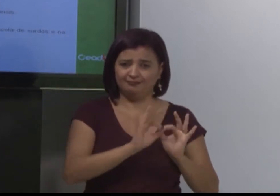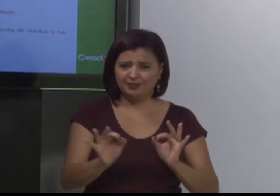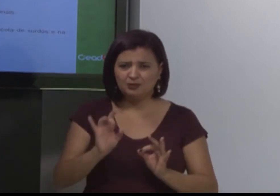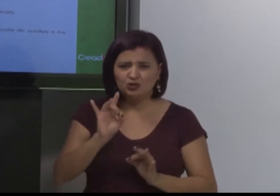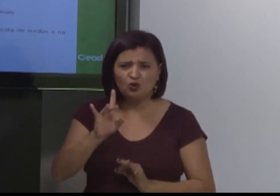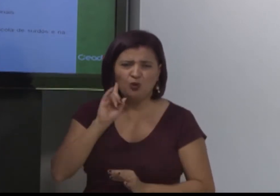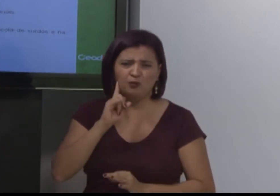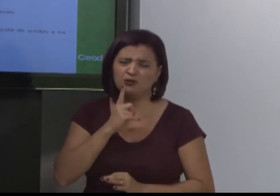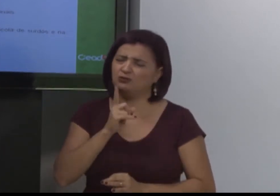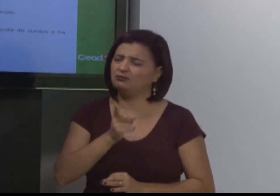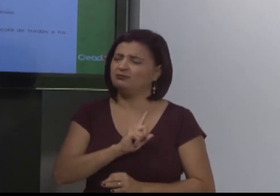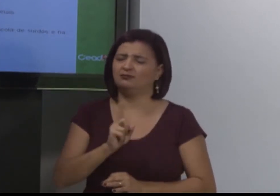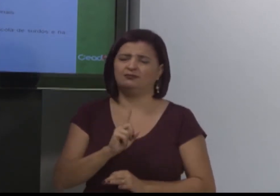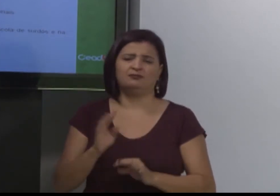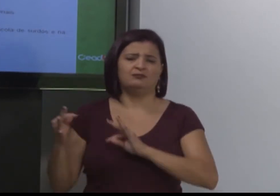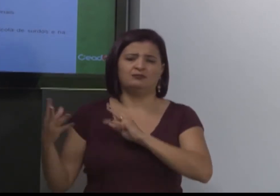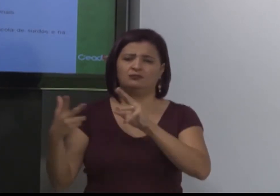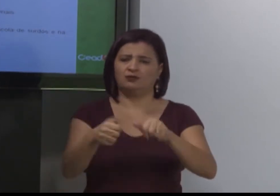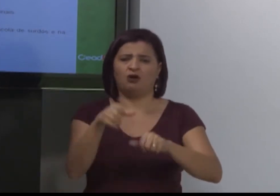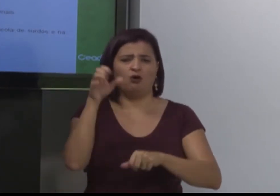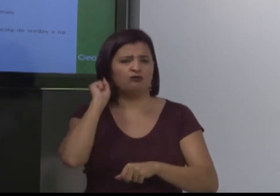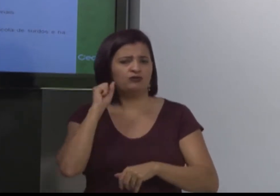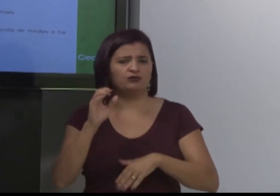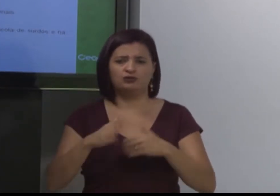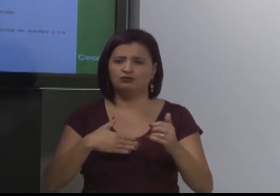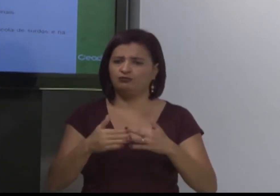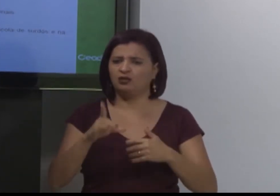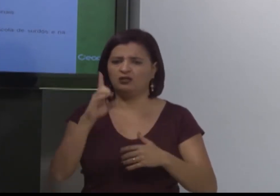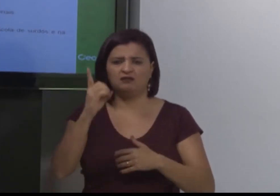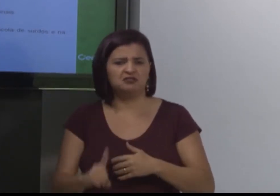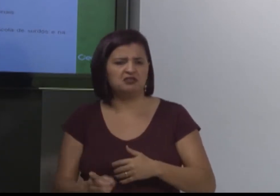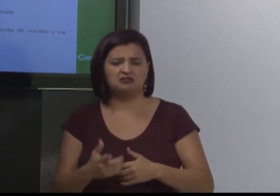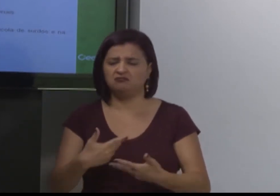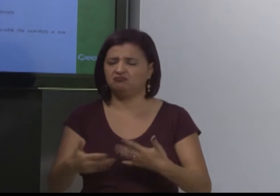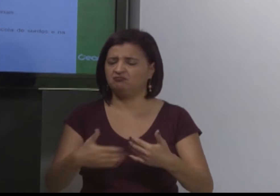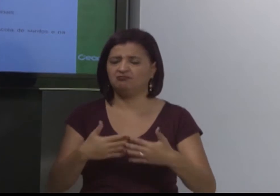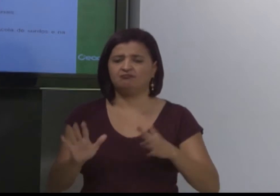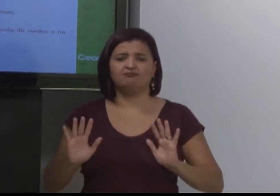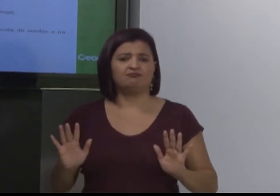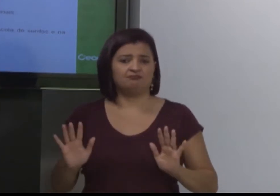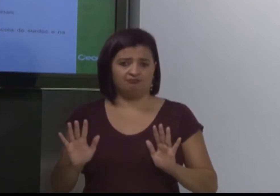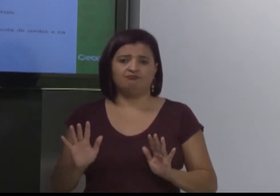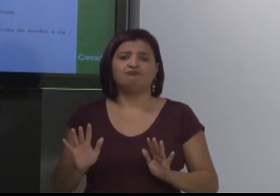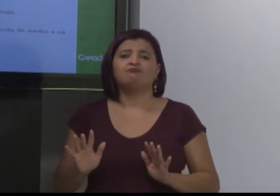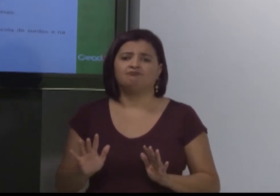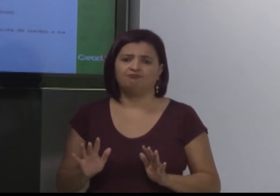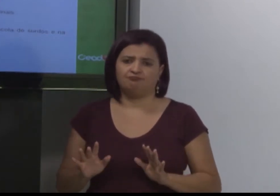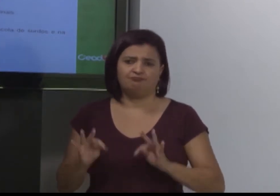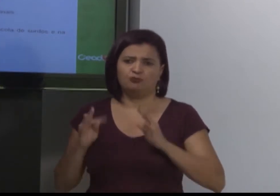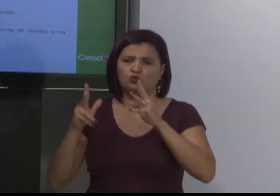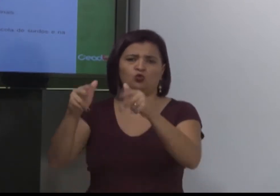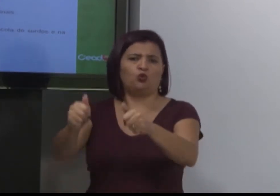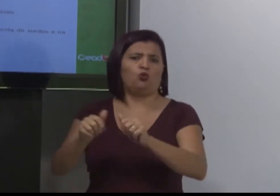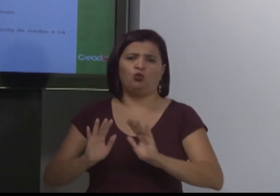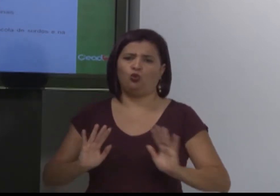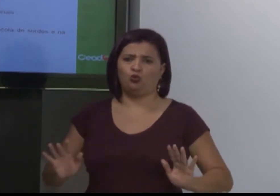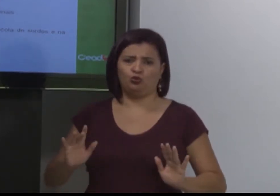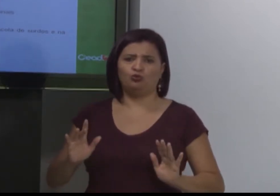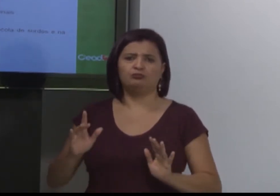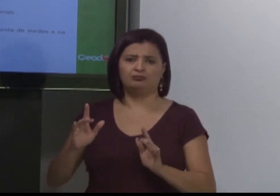Há cidades pequenas, distantes, e não é só para surdos, para ouvintes, para deficientes, entre outros. Todos têm